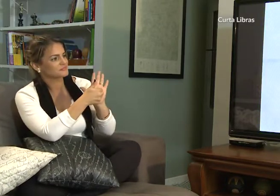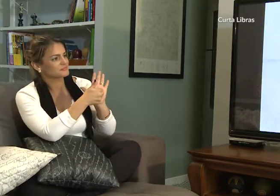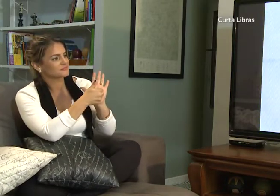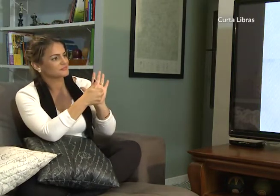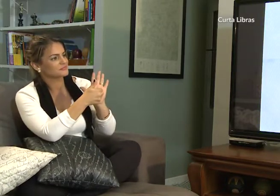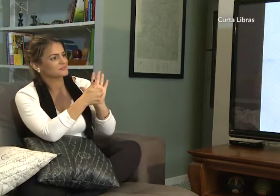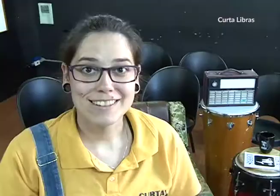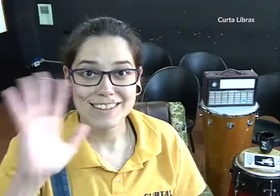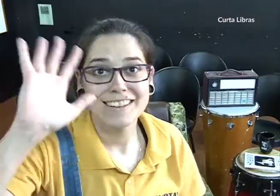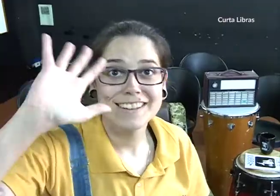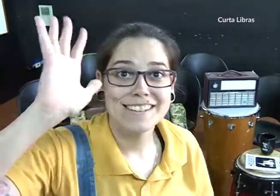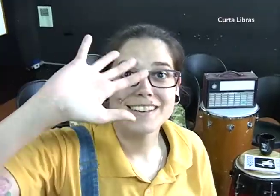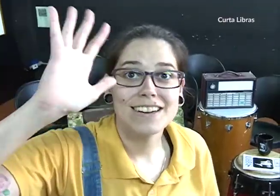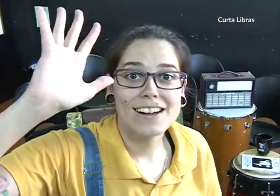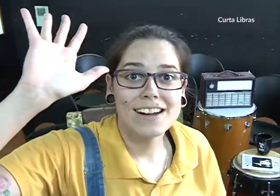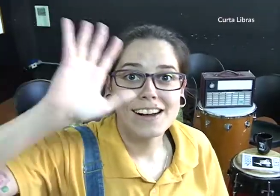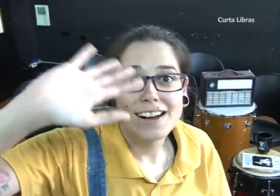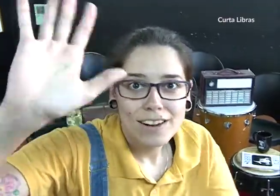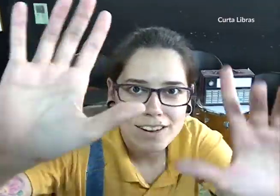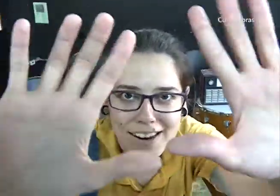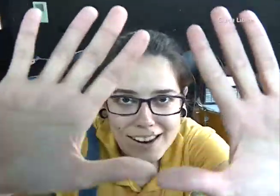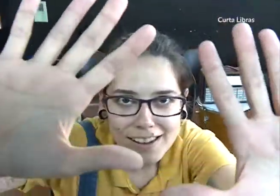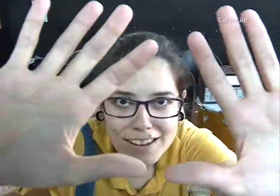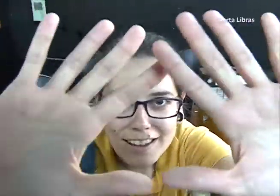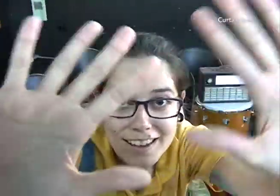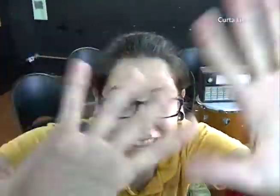Libras. Olá, tudo bem?